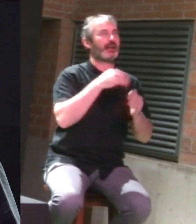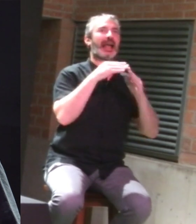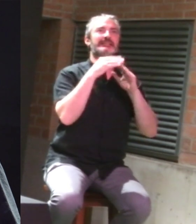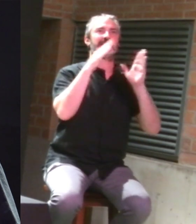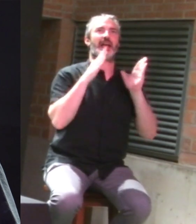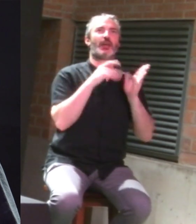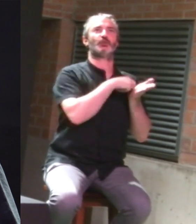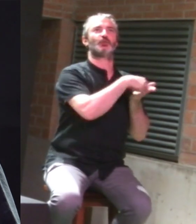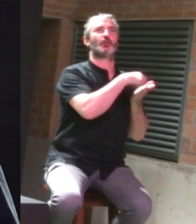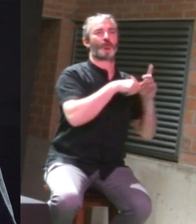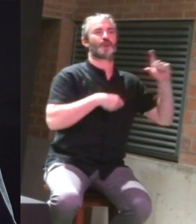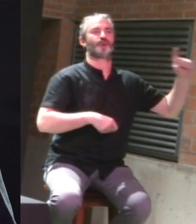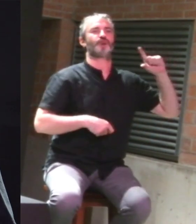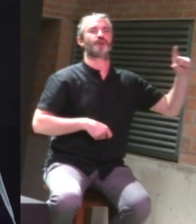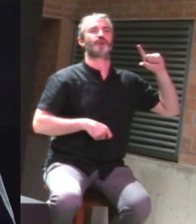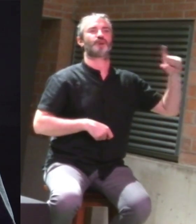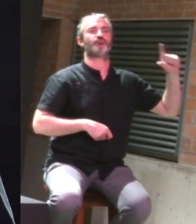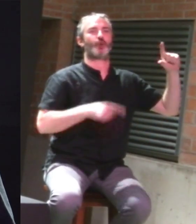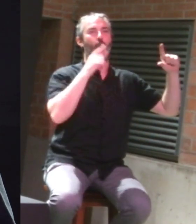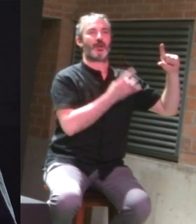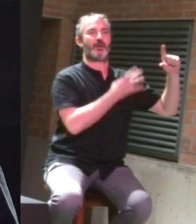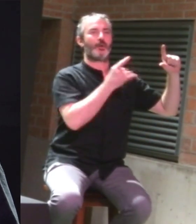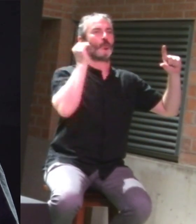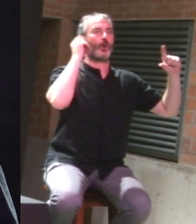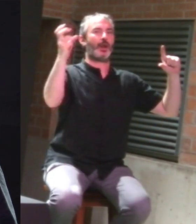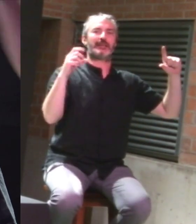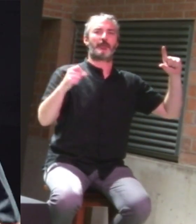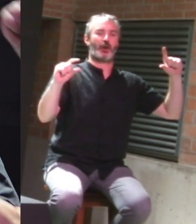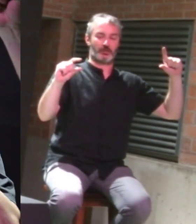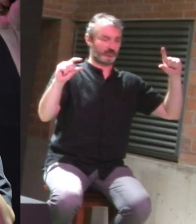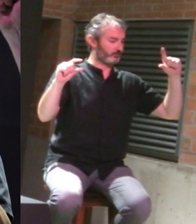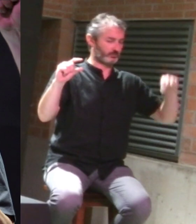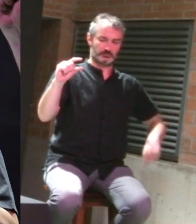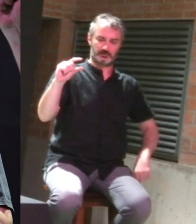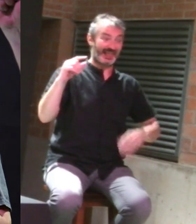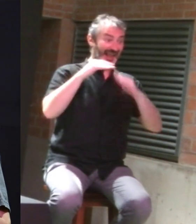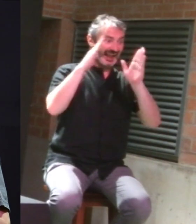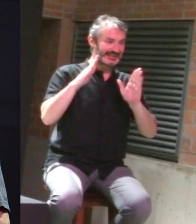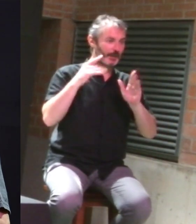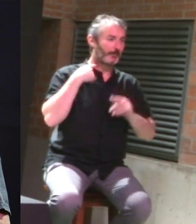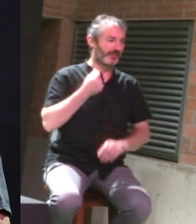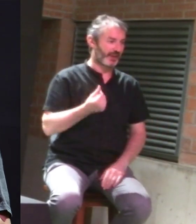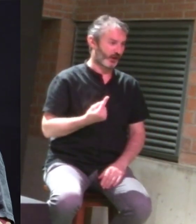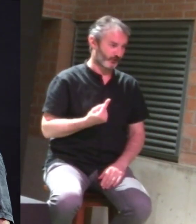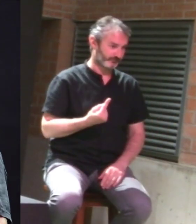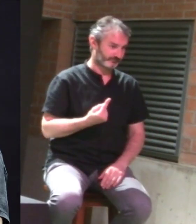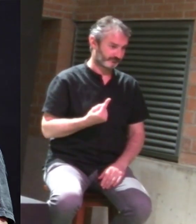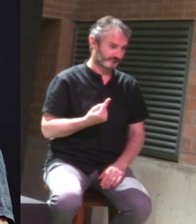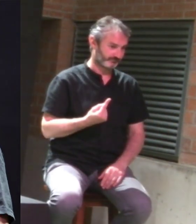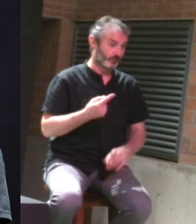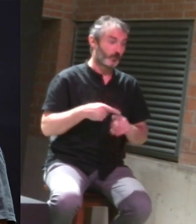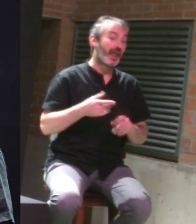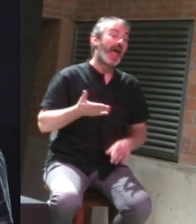época cada persona cobraba un salario individual, no era familiar, no se pensaba que con un salario de adulto